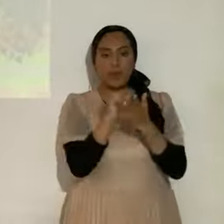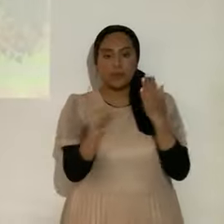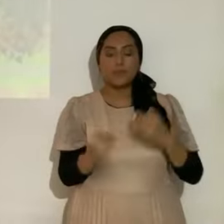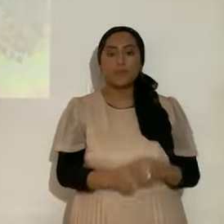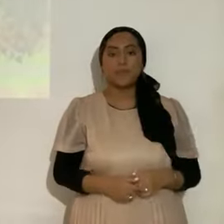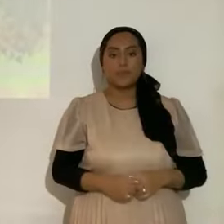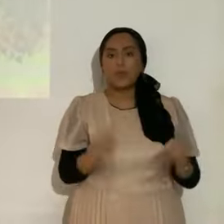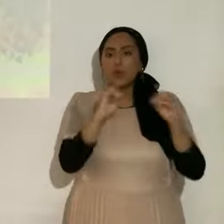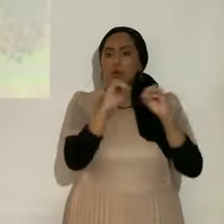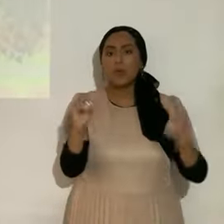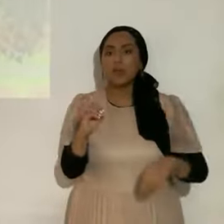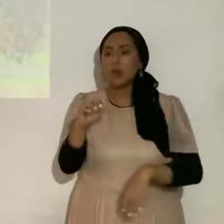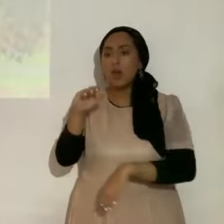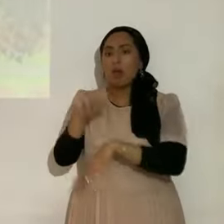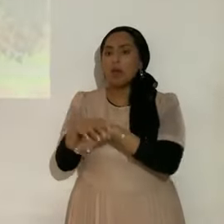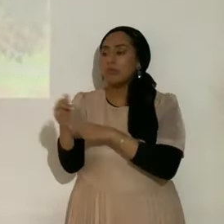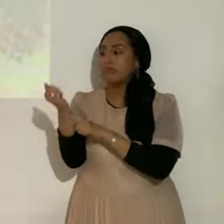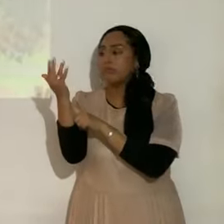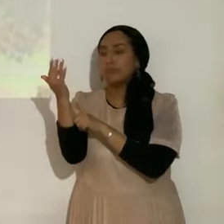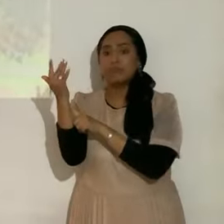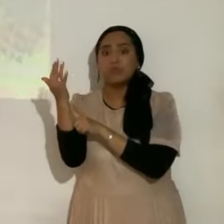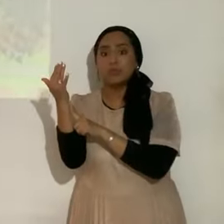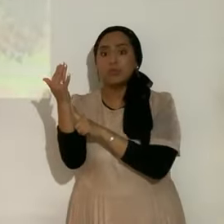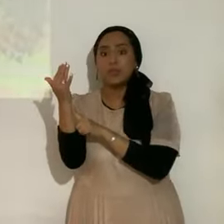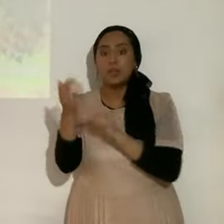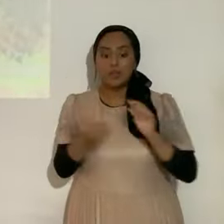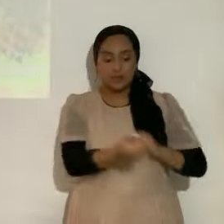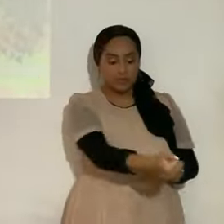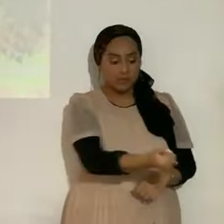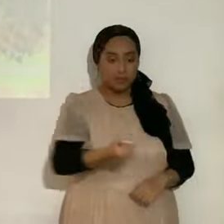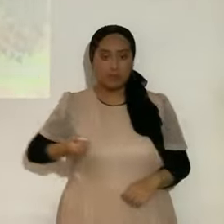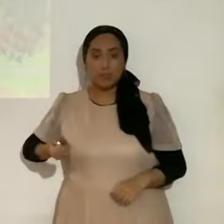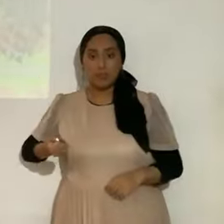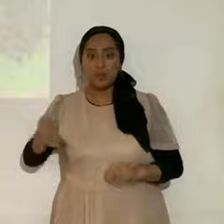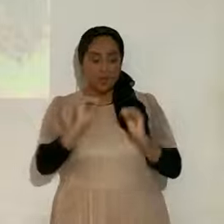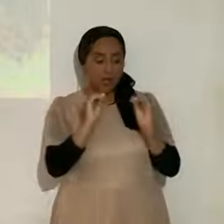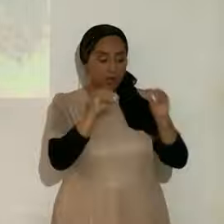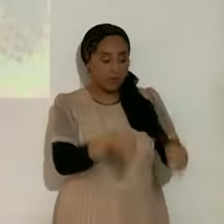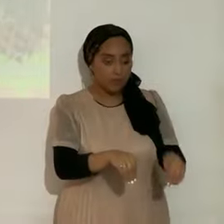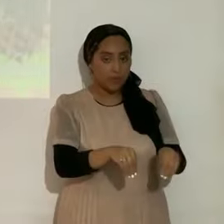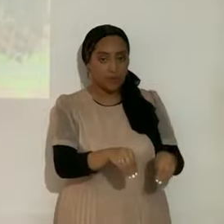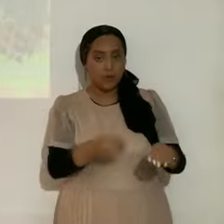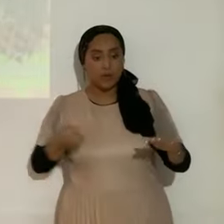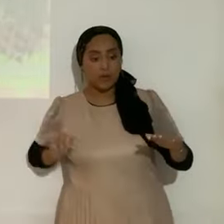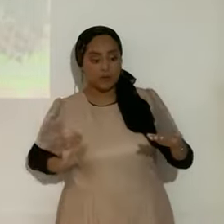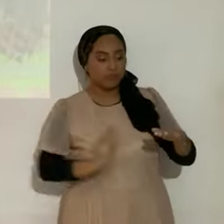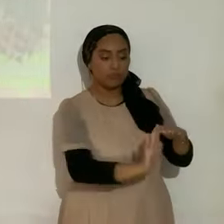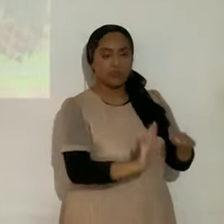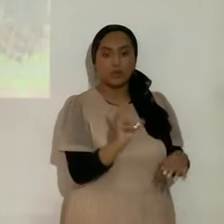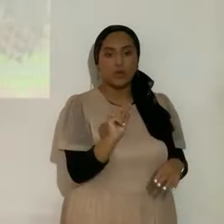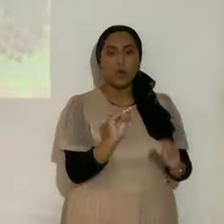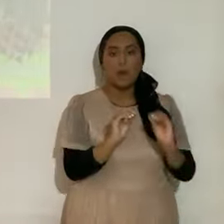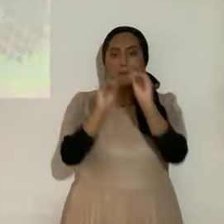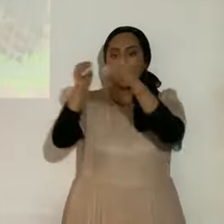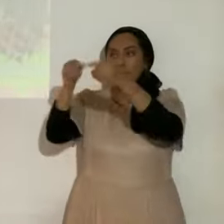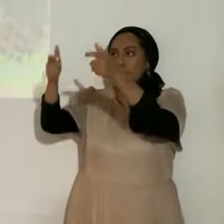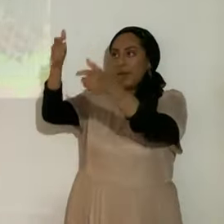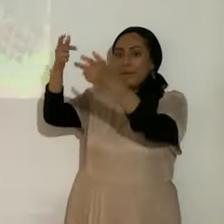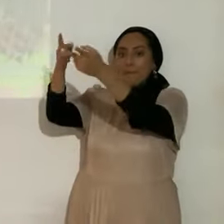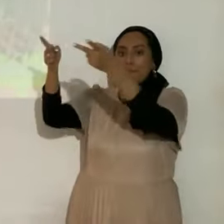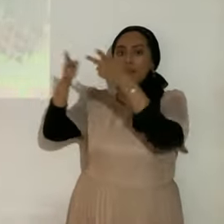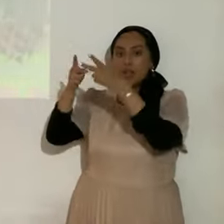nadie enciende una lámpara para meterla debajo de un cajón. Todo lo contrario, la pone en un lugar alto, para